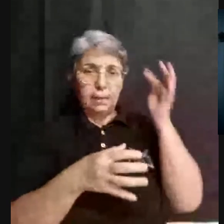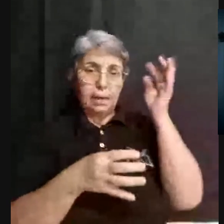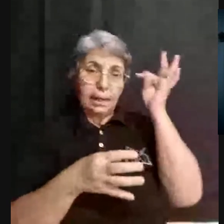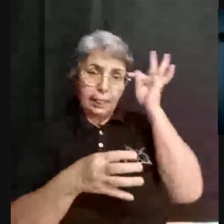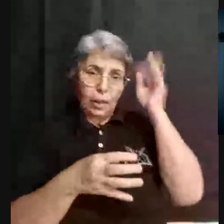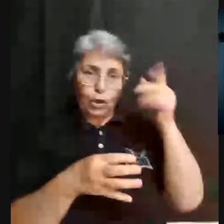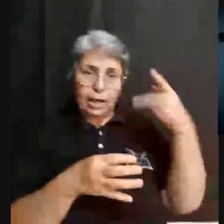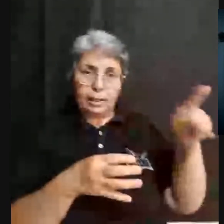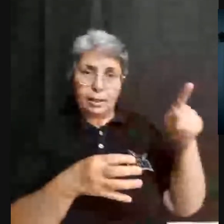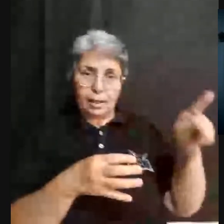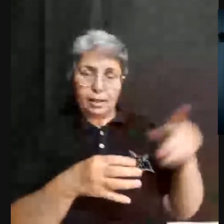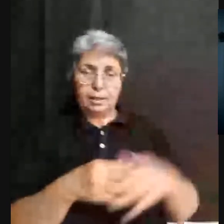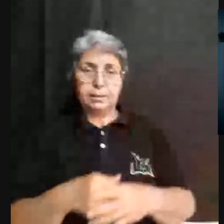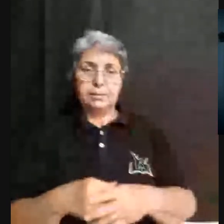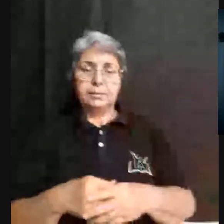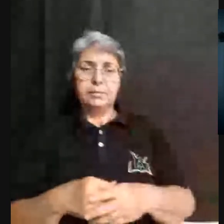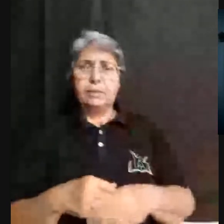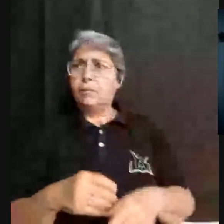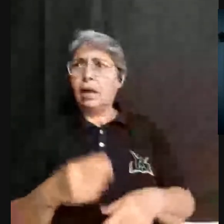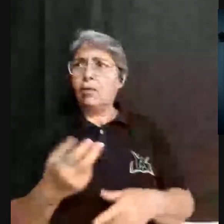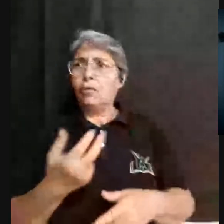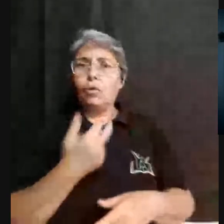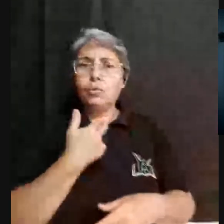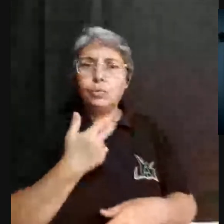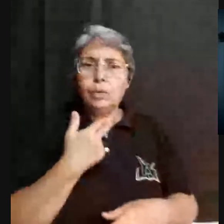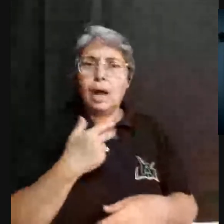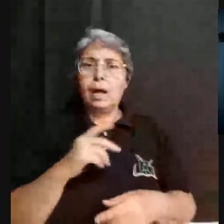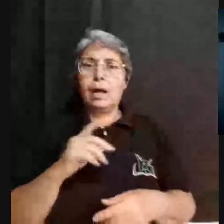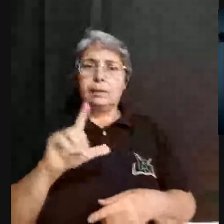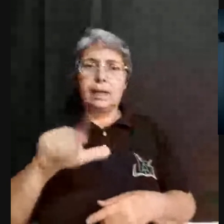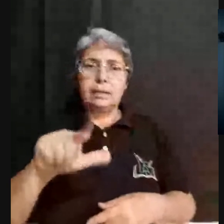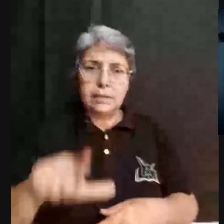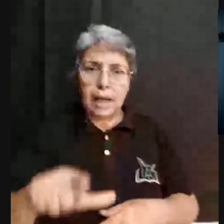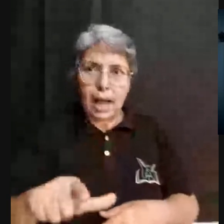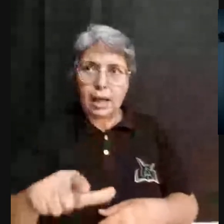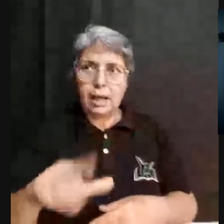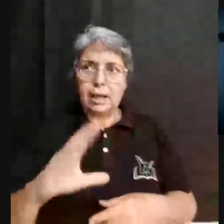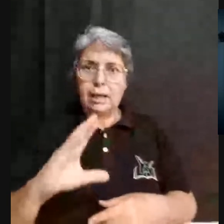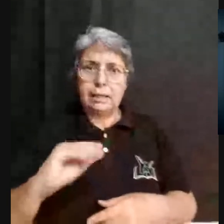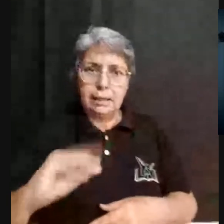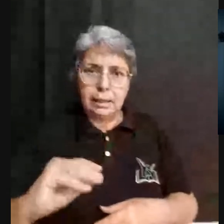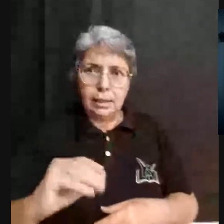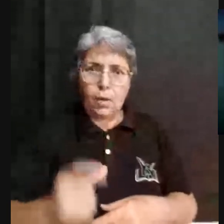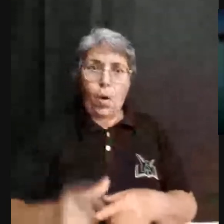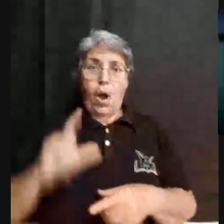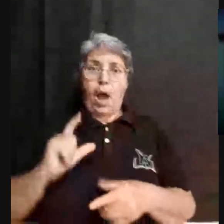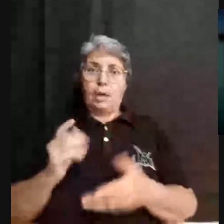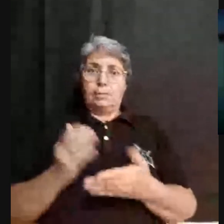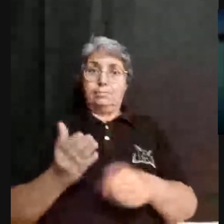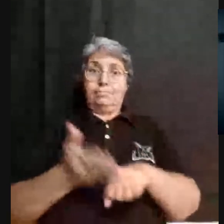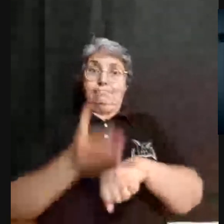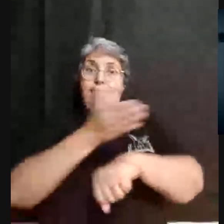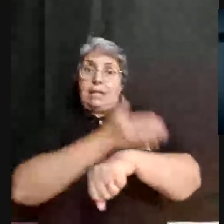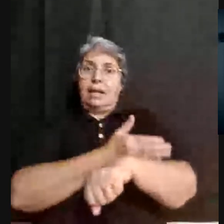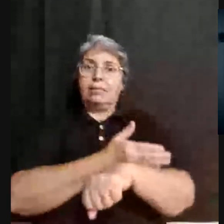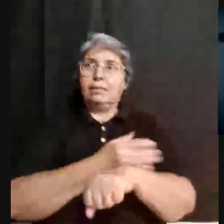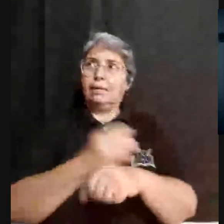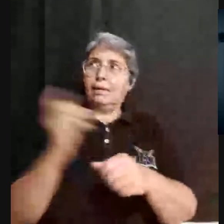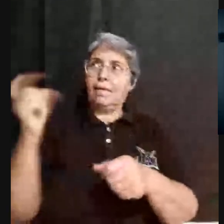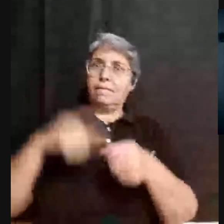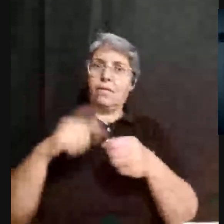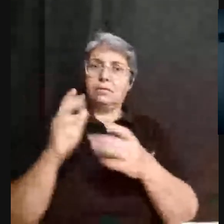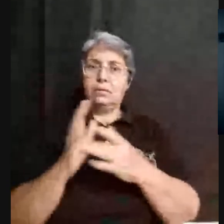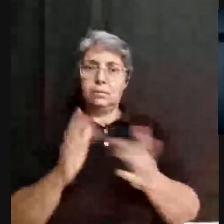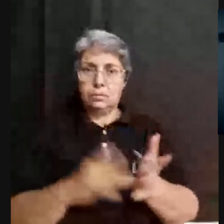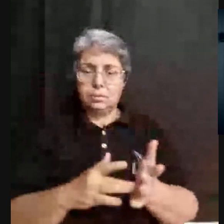não é possível apressar nem retardar a volta de Jesus. Nada que o movimento adventista faça, nada que os adventistas do